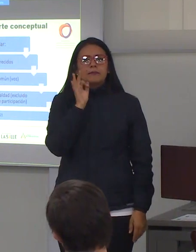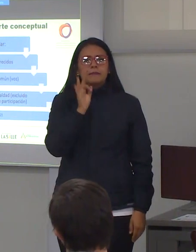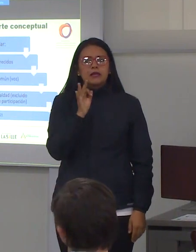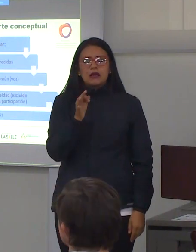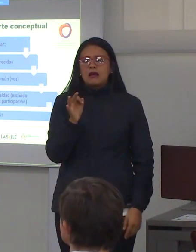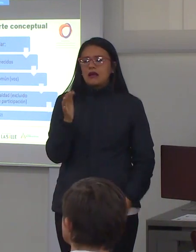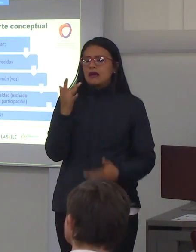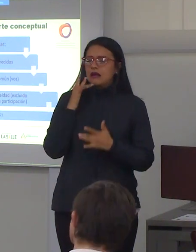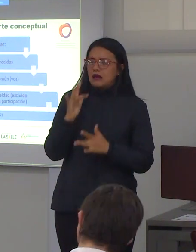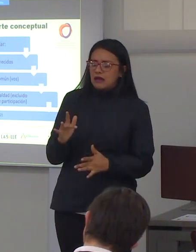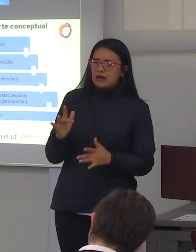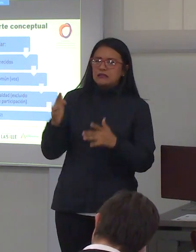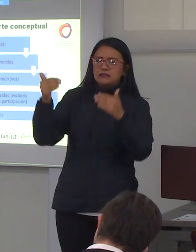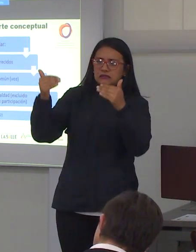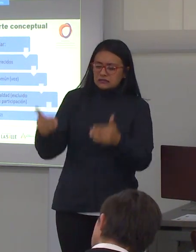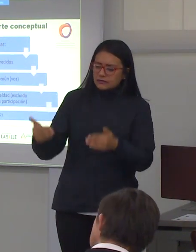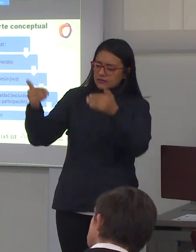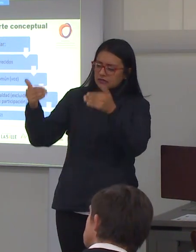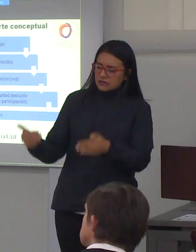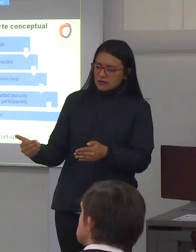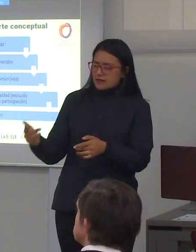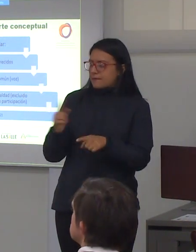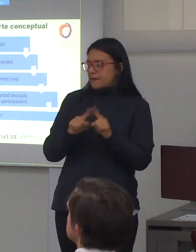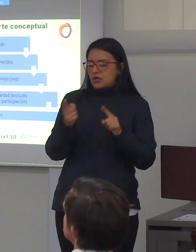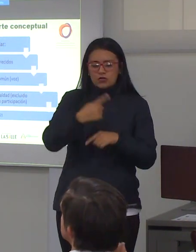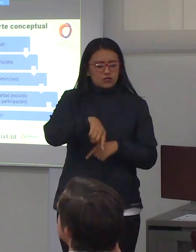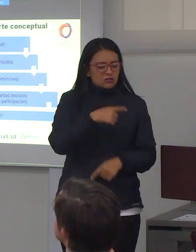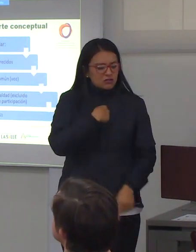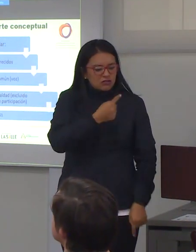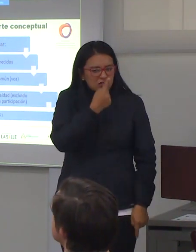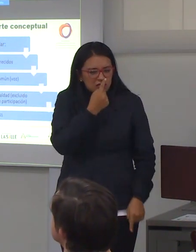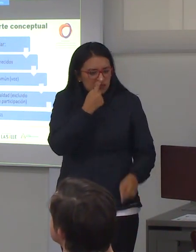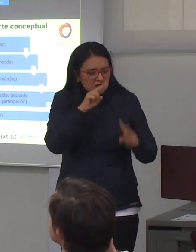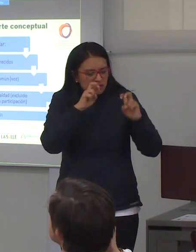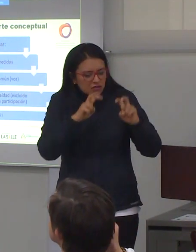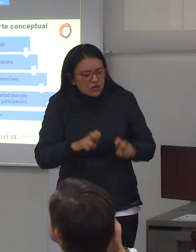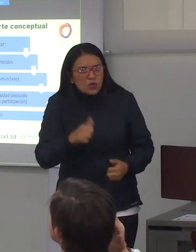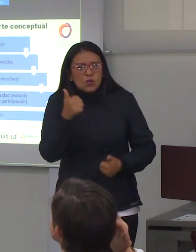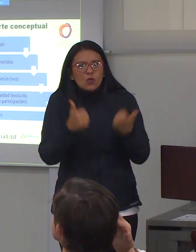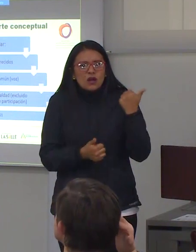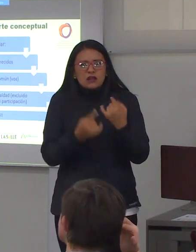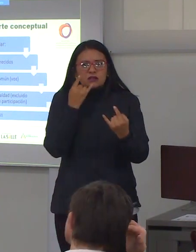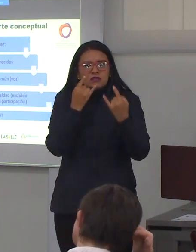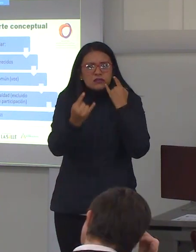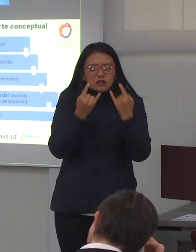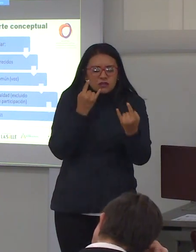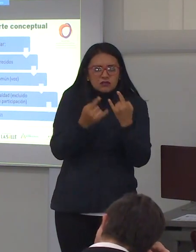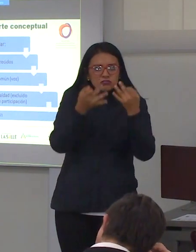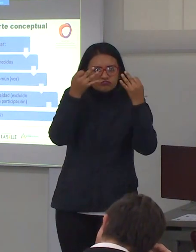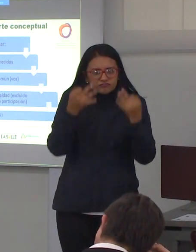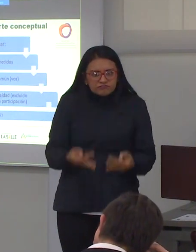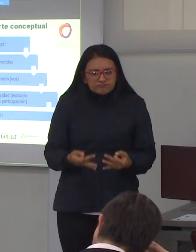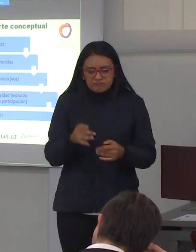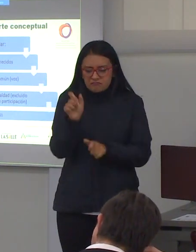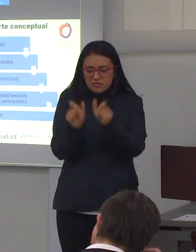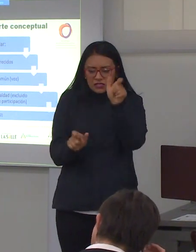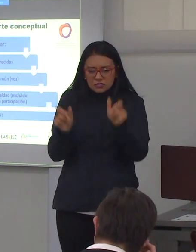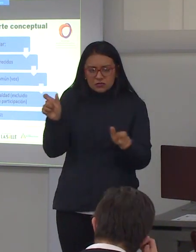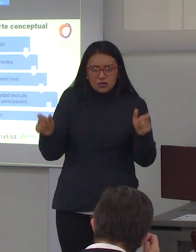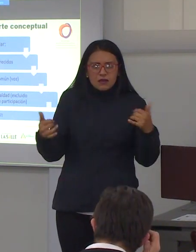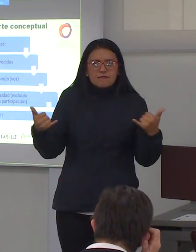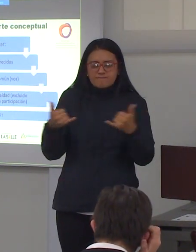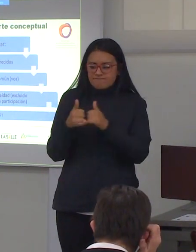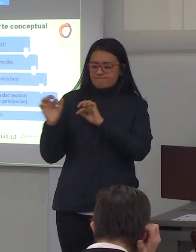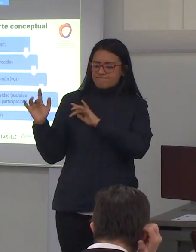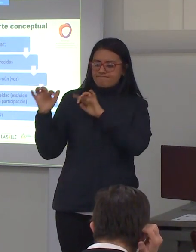el déficit, desde la discapacidad, pero no hemos indagado cuáles son los intereses realmente de las personas que están